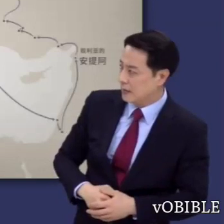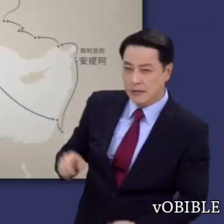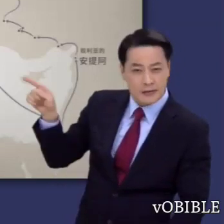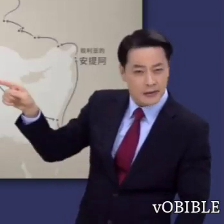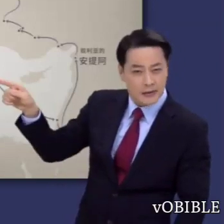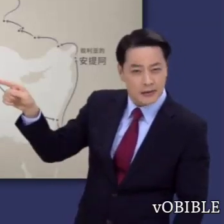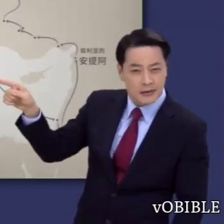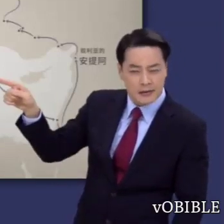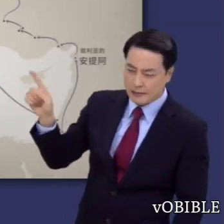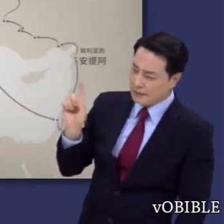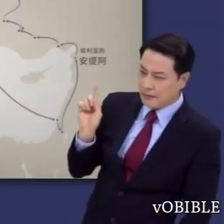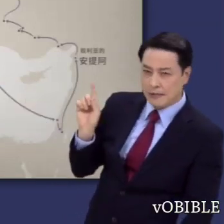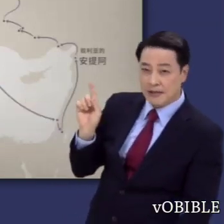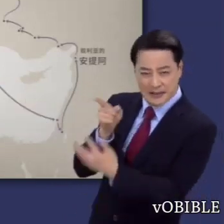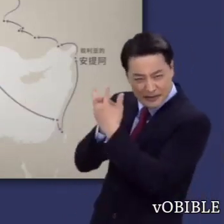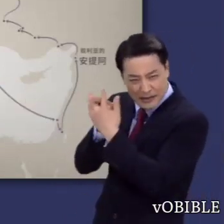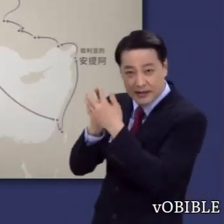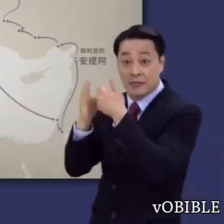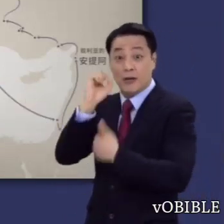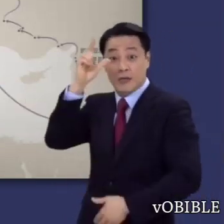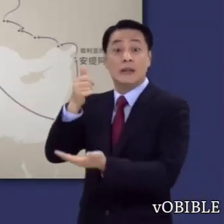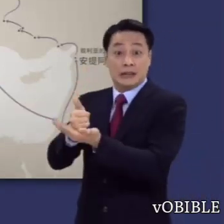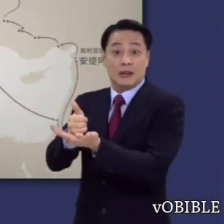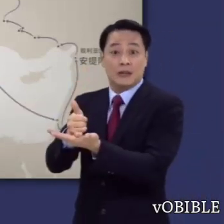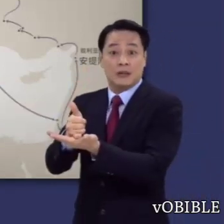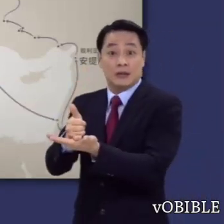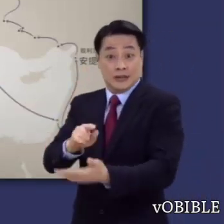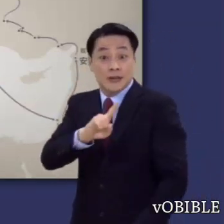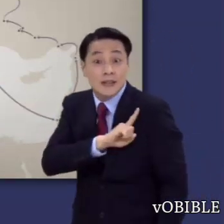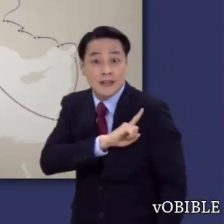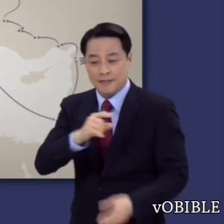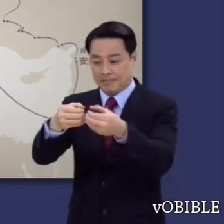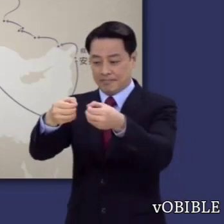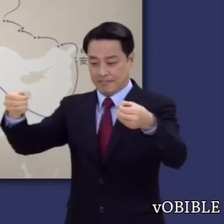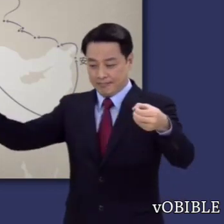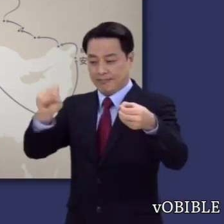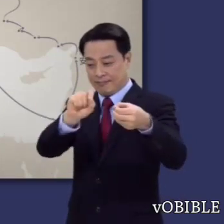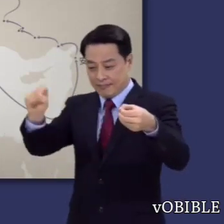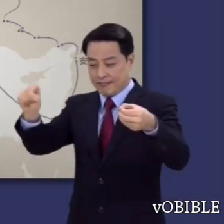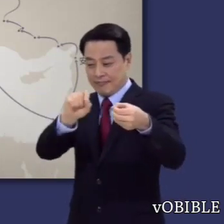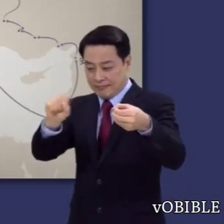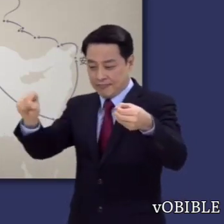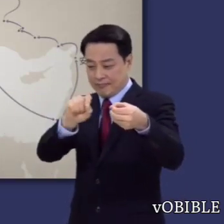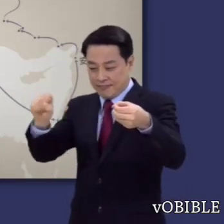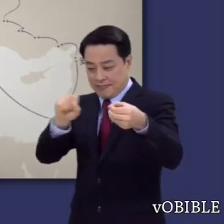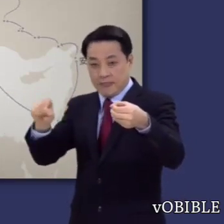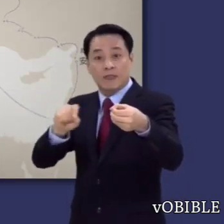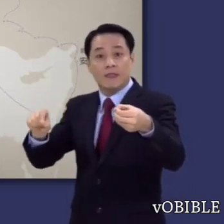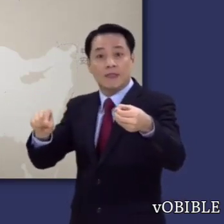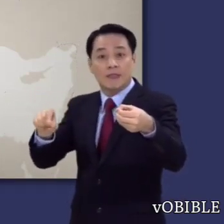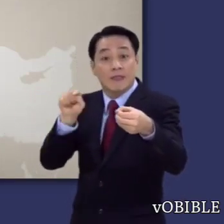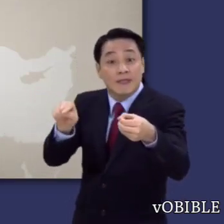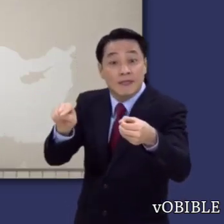的安提阿写下这封信的。保罗的书信大多由别人代笔，但加拉太书是他亲手